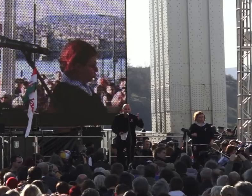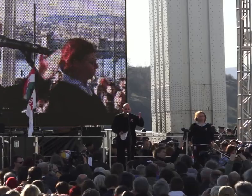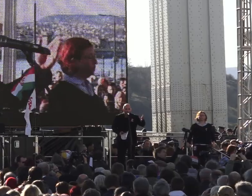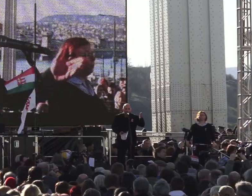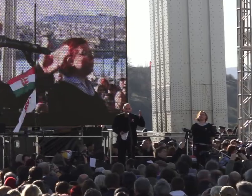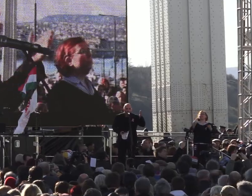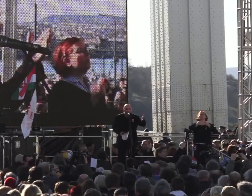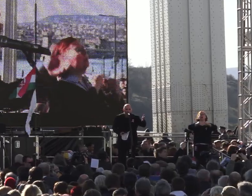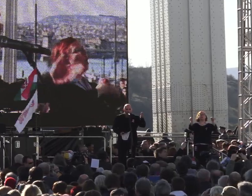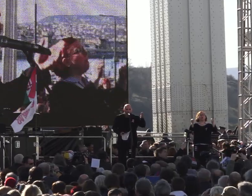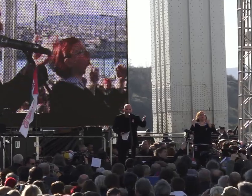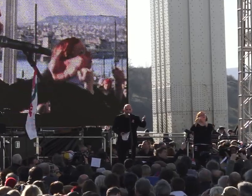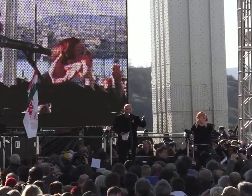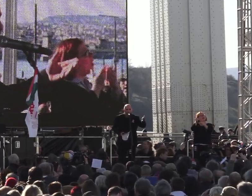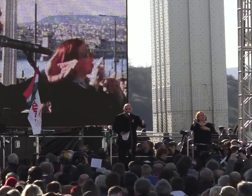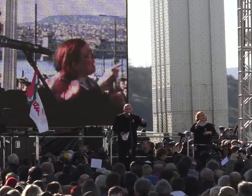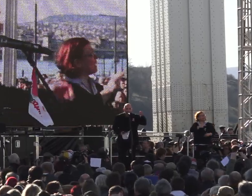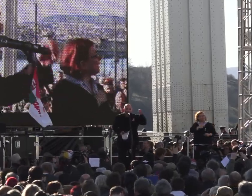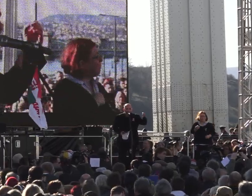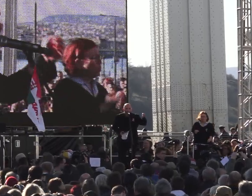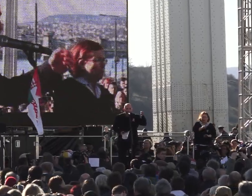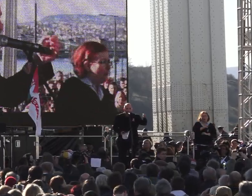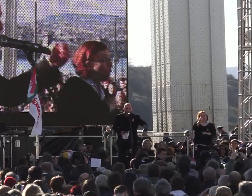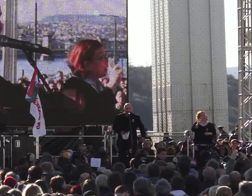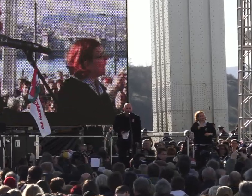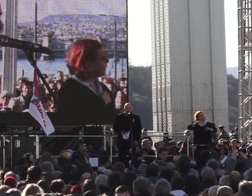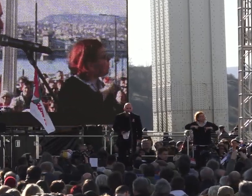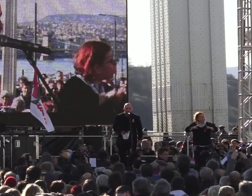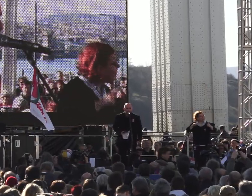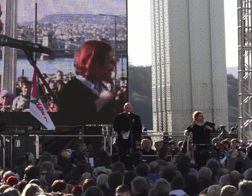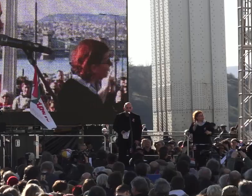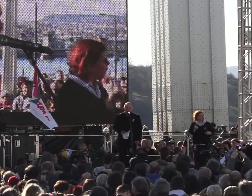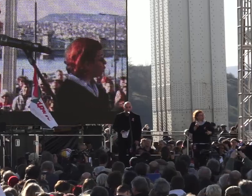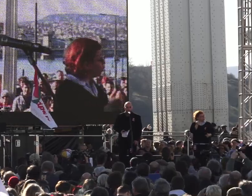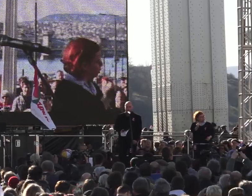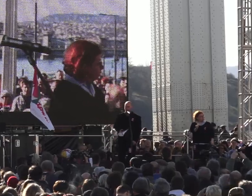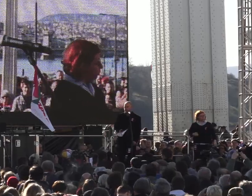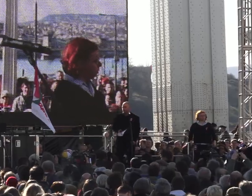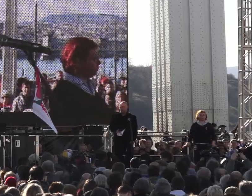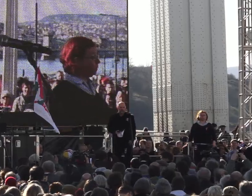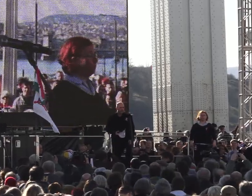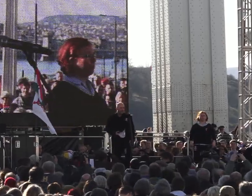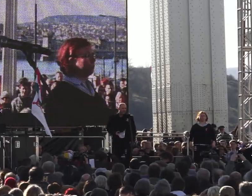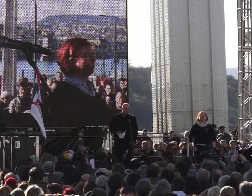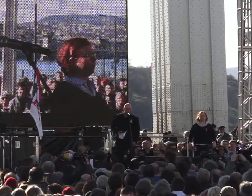A szabadságért megéri meghalni, de megéri élni, nem igaz?